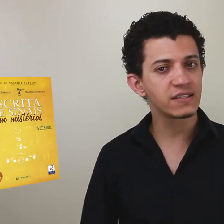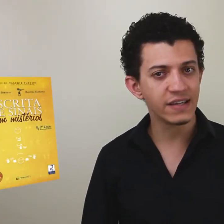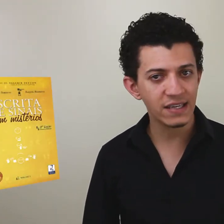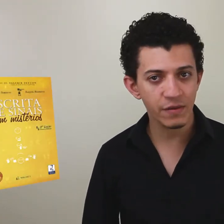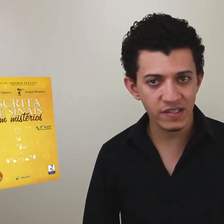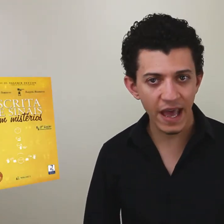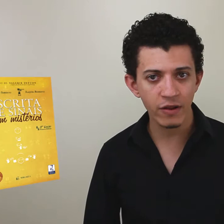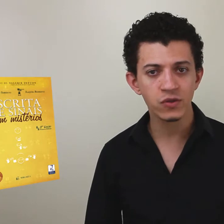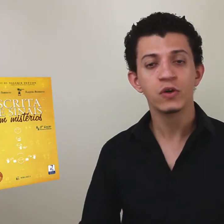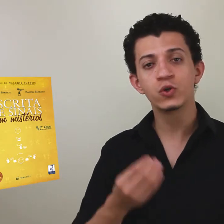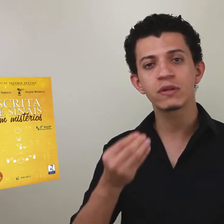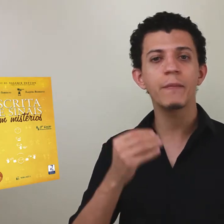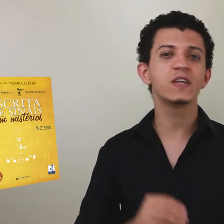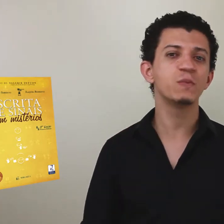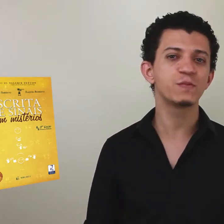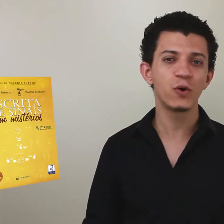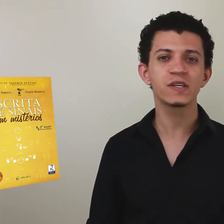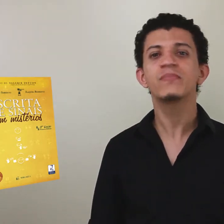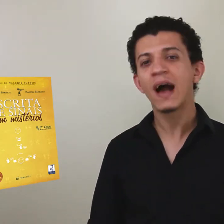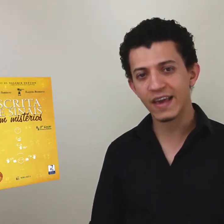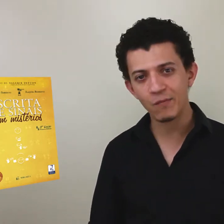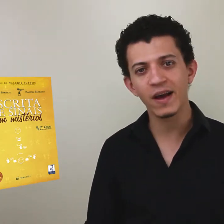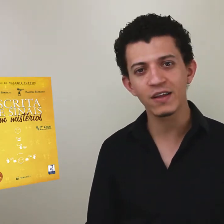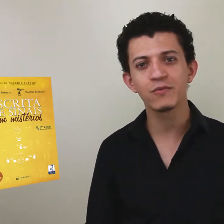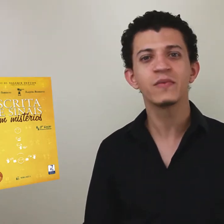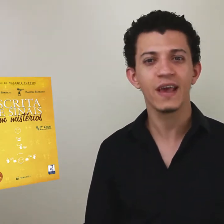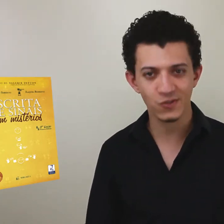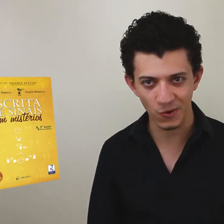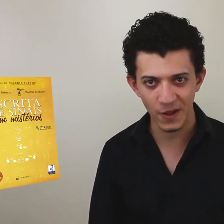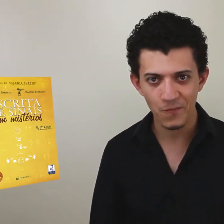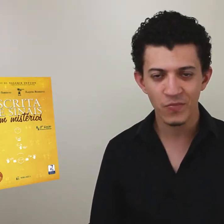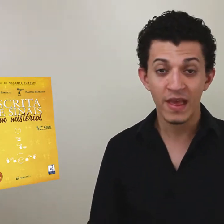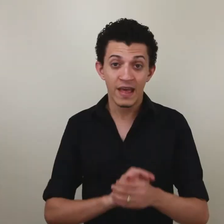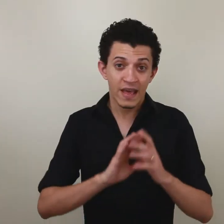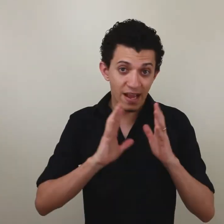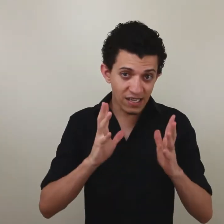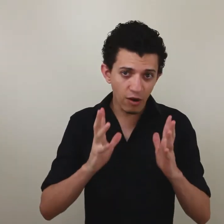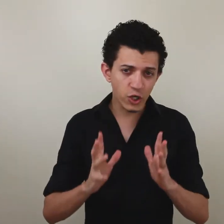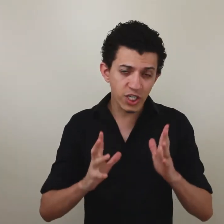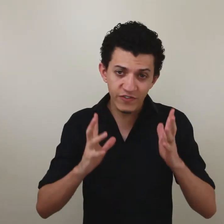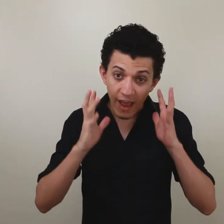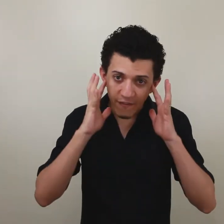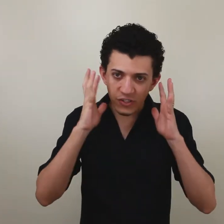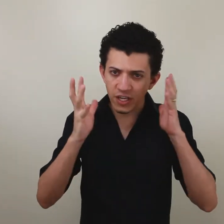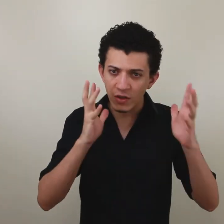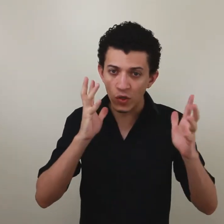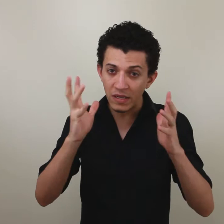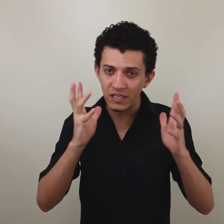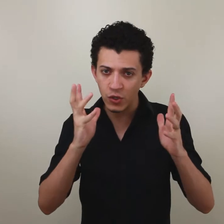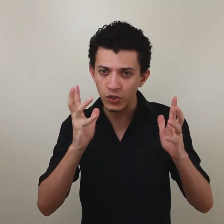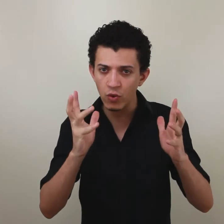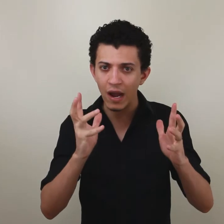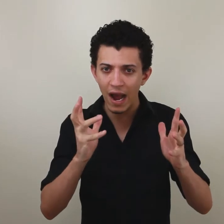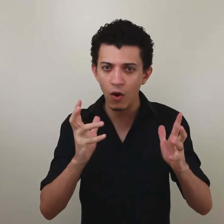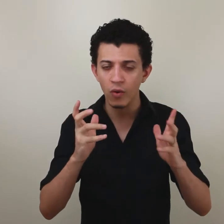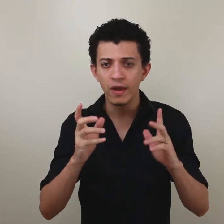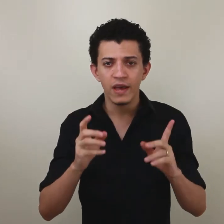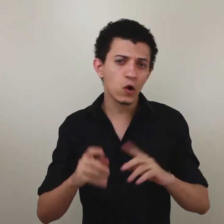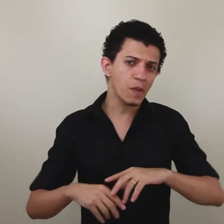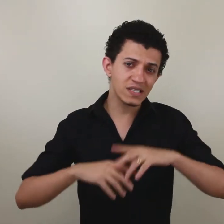cemitérios juntamente com a esposa aqui é o barril que tudo vai refletir sobre as lições de um carro eu comecei